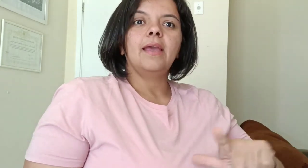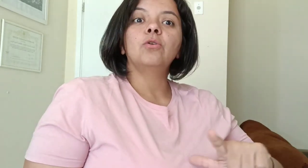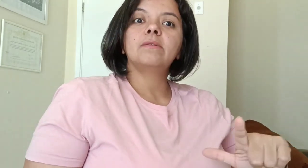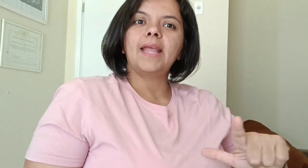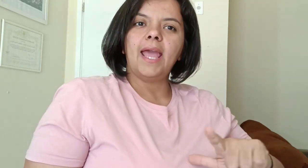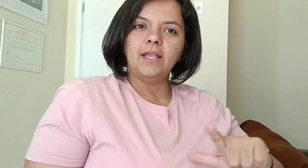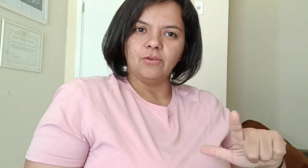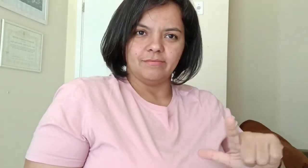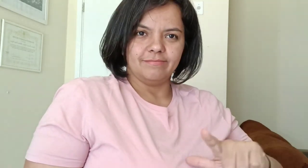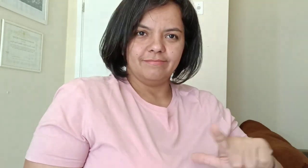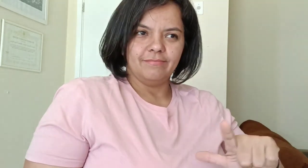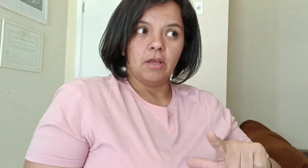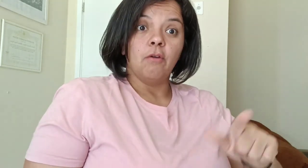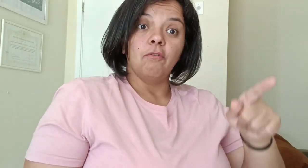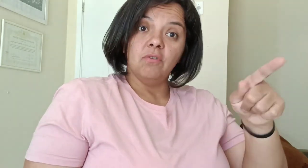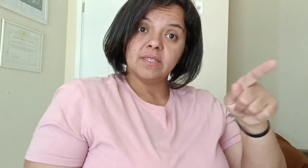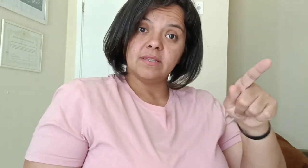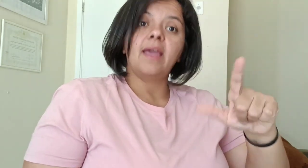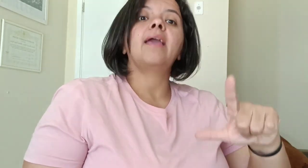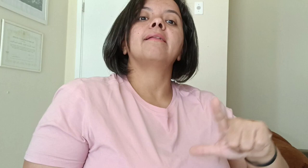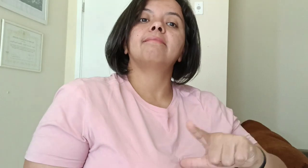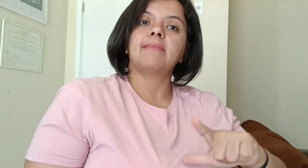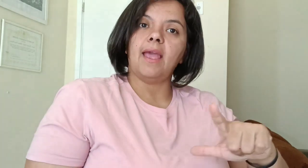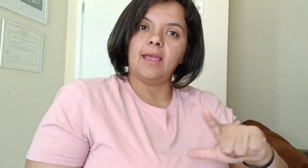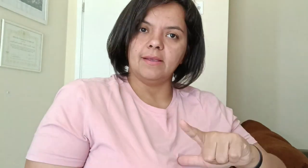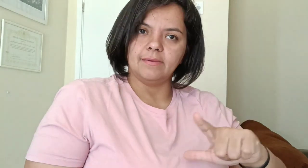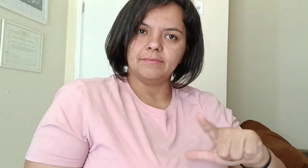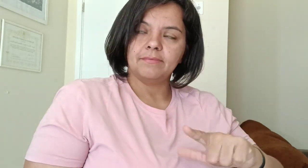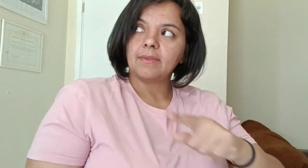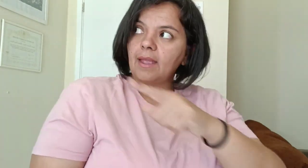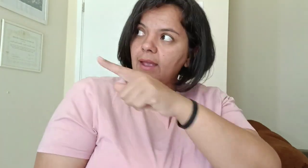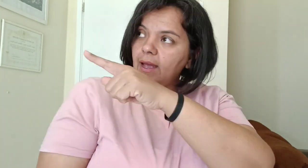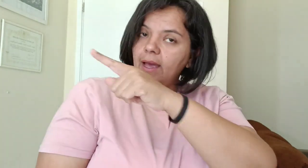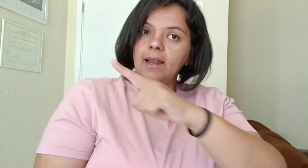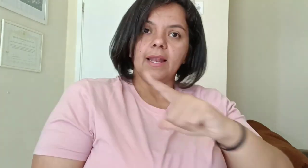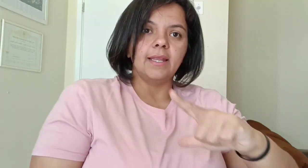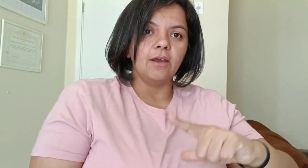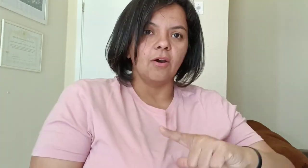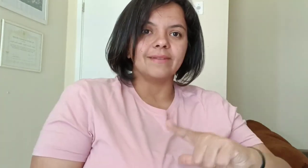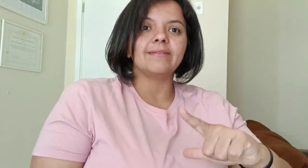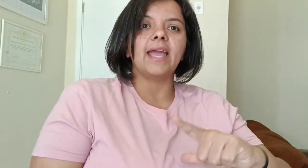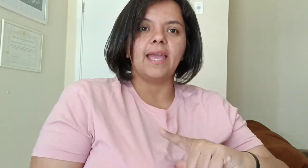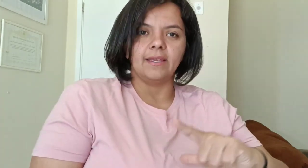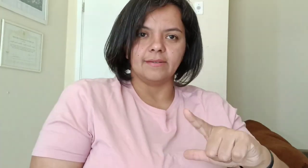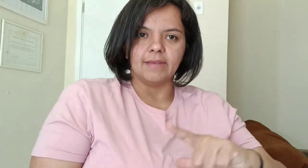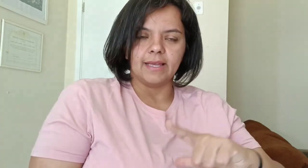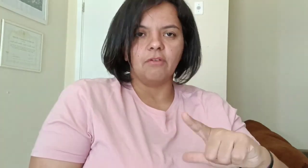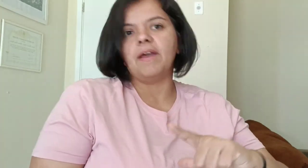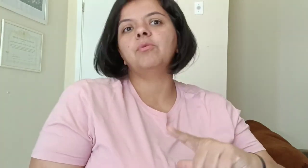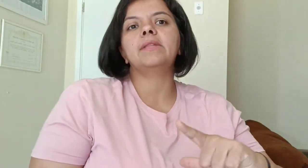Eu tenho. Você tem. Ela ali, ó, tem. Aqui é o verbo